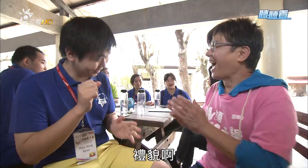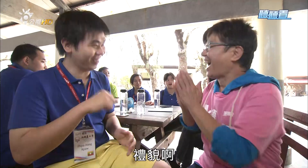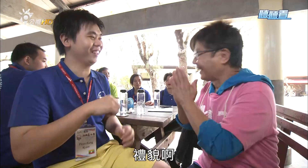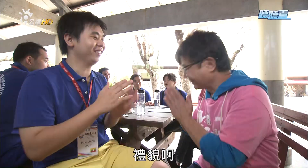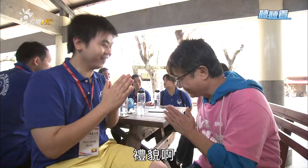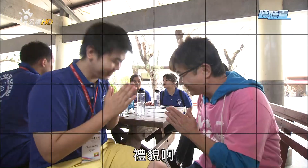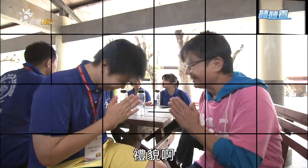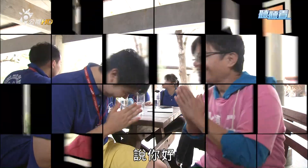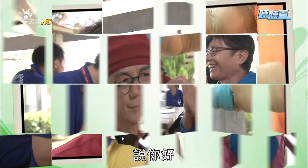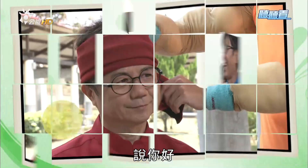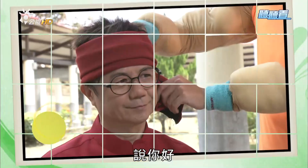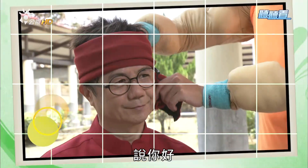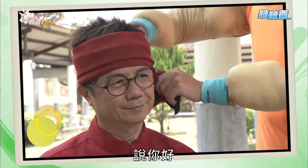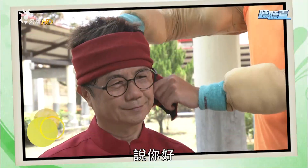礼貌啊，哎，你好，